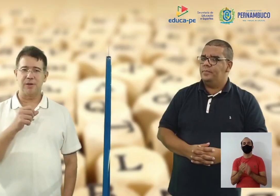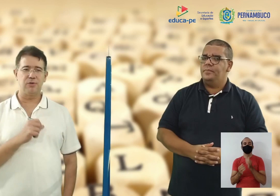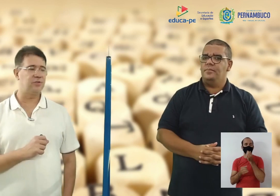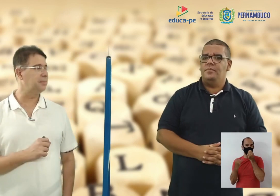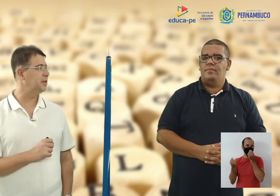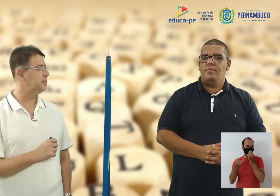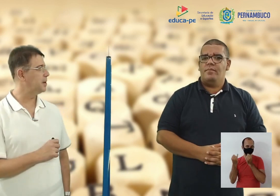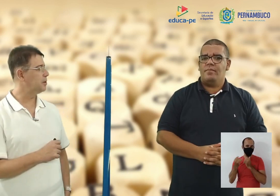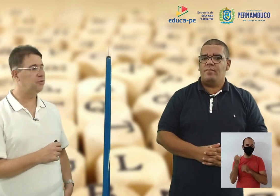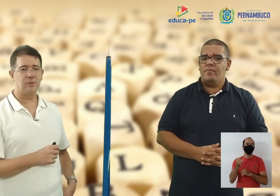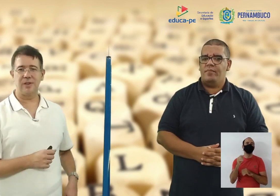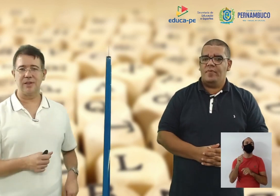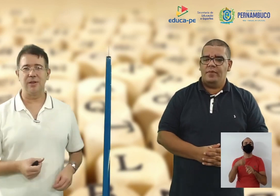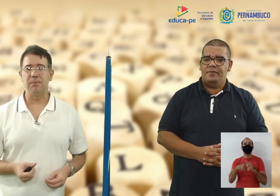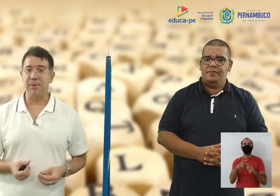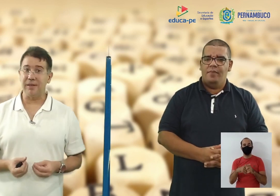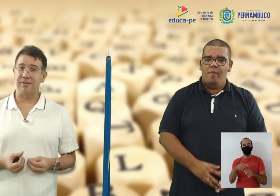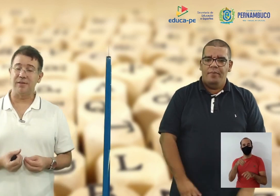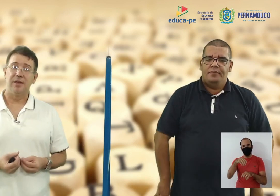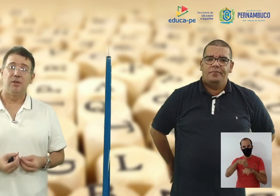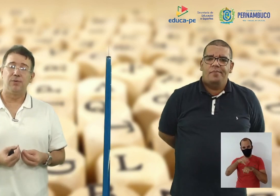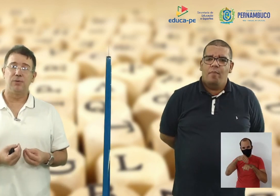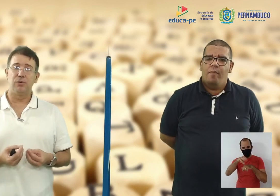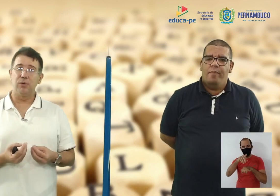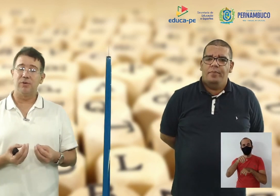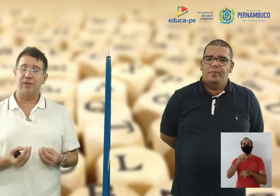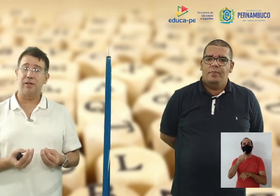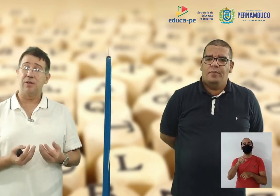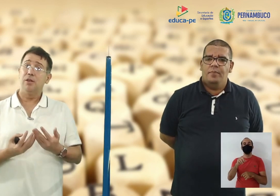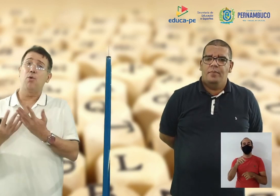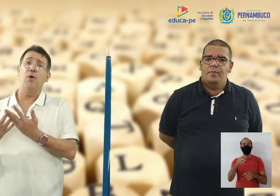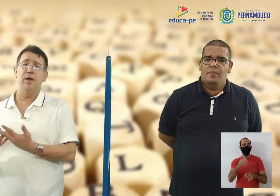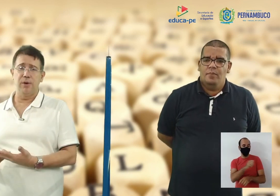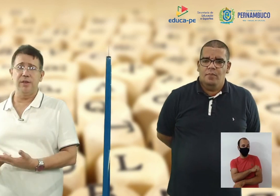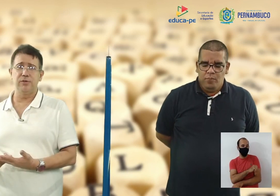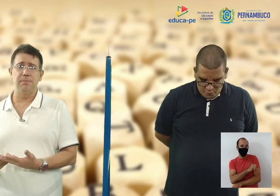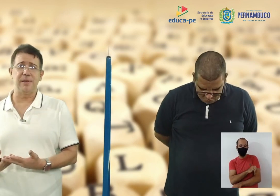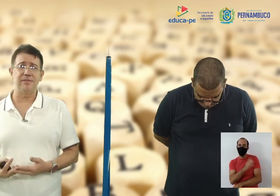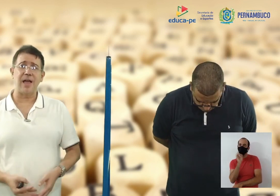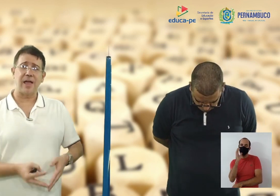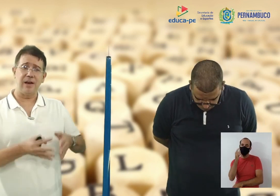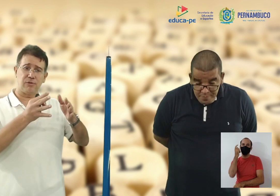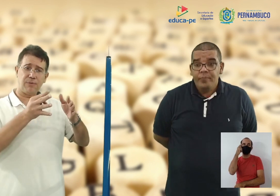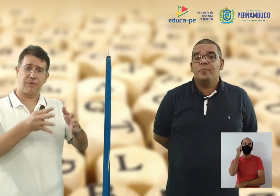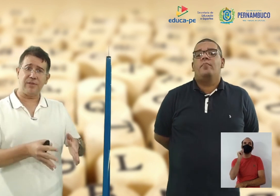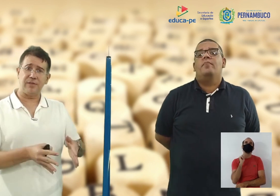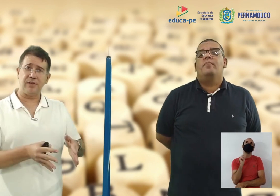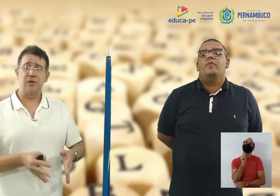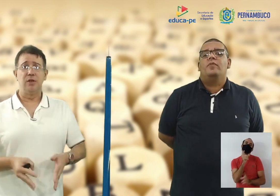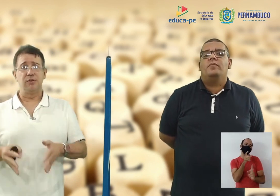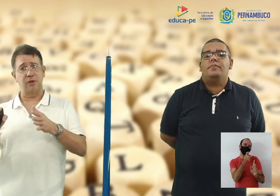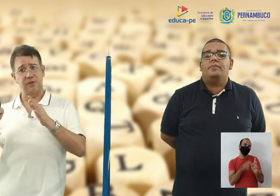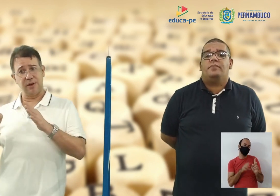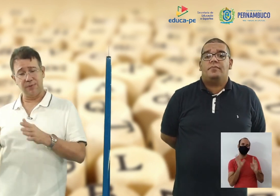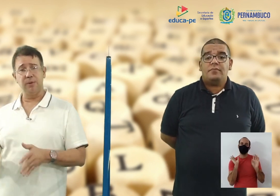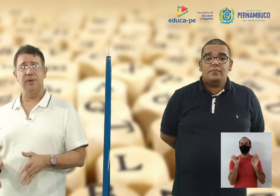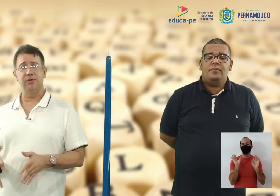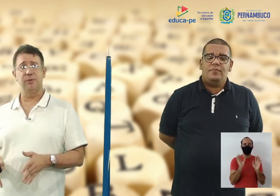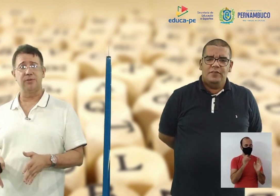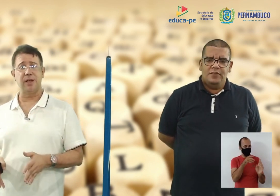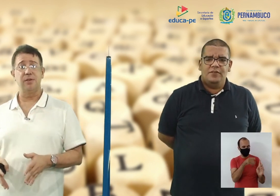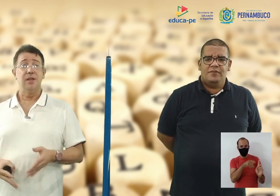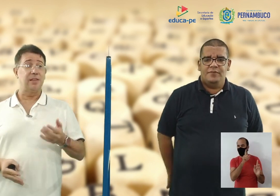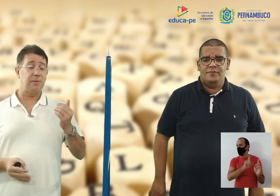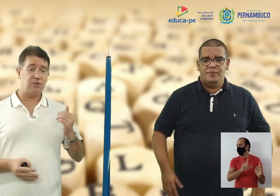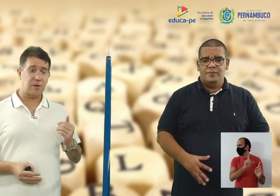disso justamente para que o estudante não pense no futuro, certo? Não correr o risco de pensar, ele só fez isso, só escreveu